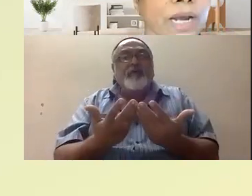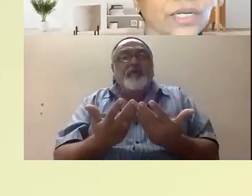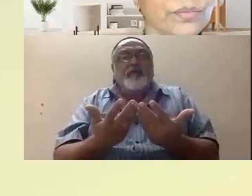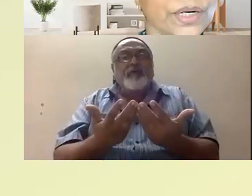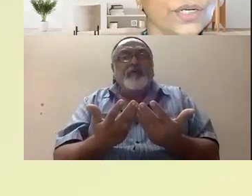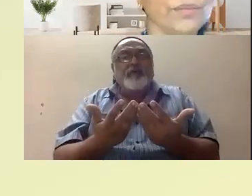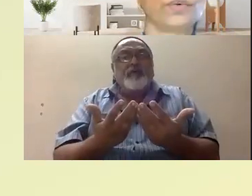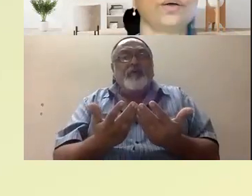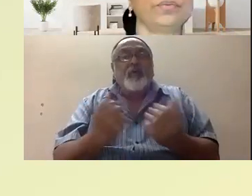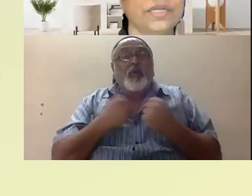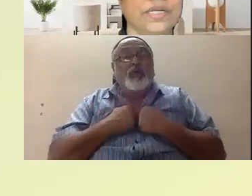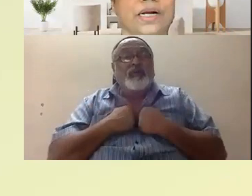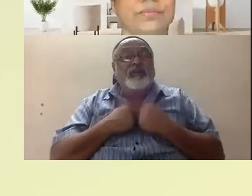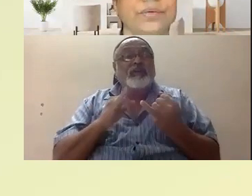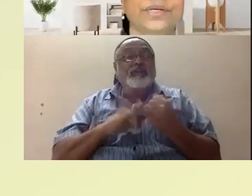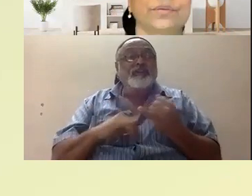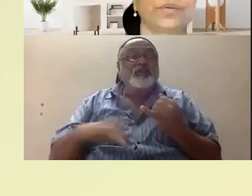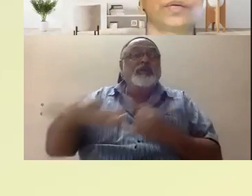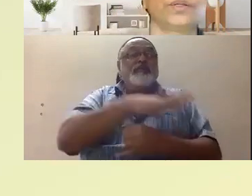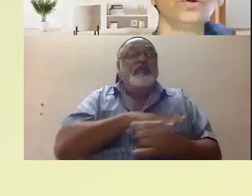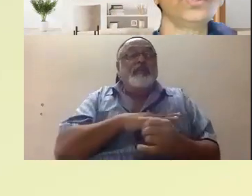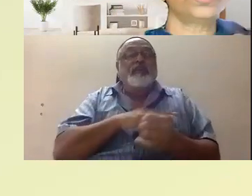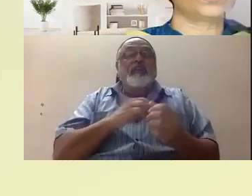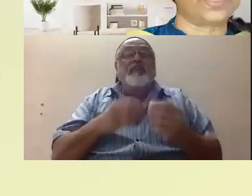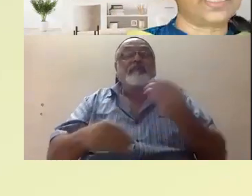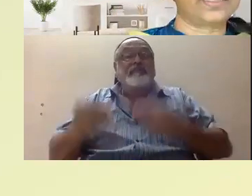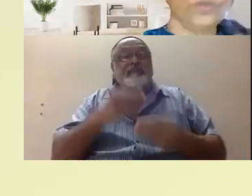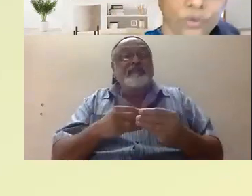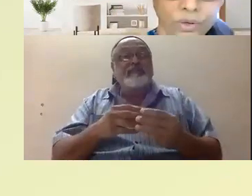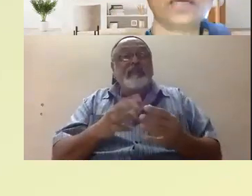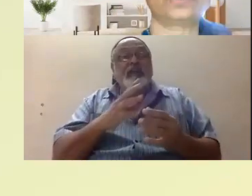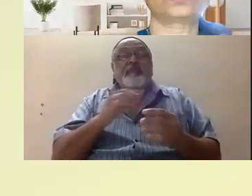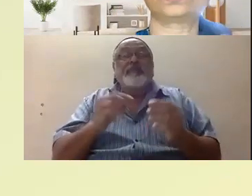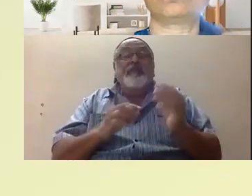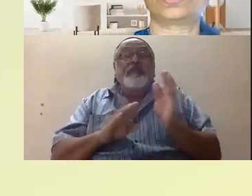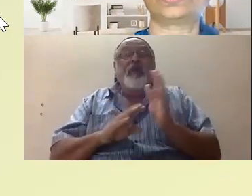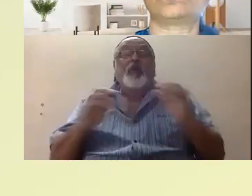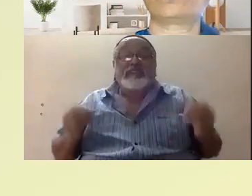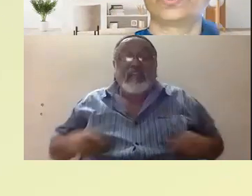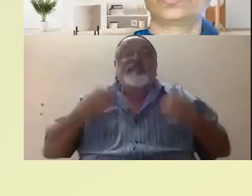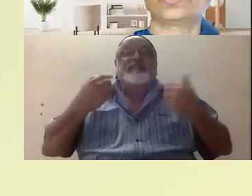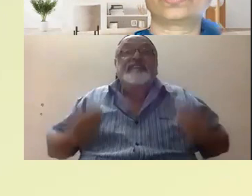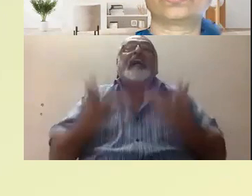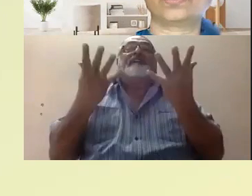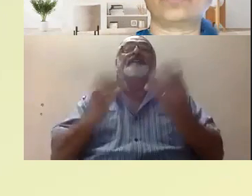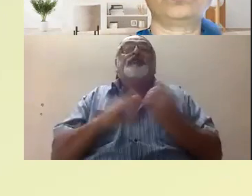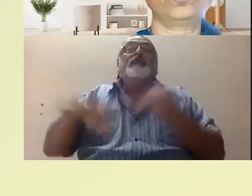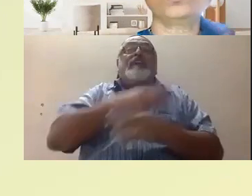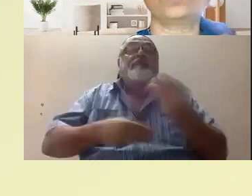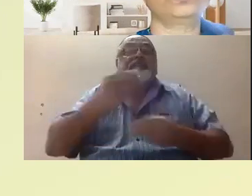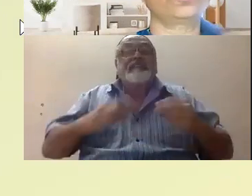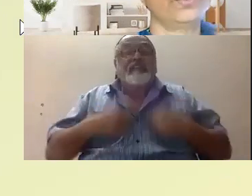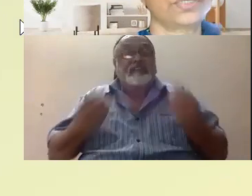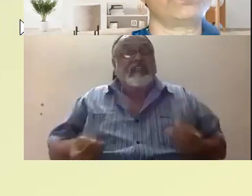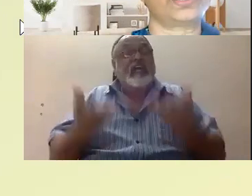social entrepreneurship or business entrepreneurship, दोनों चीज क्या है ना, दोनों अलग अलग चीज हम कहते हैं कि आप दो